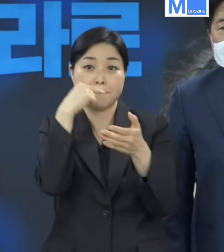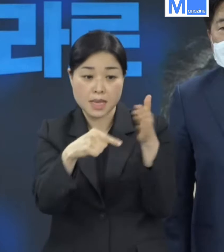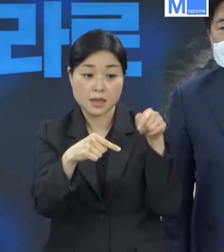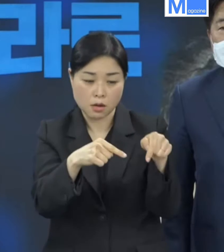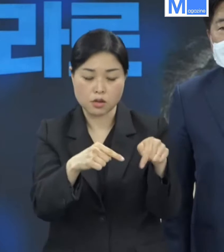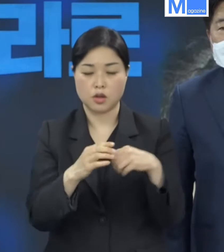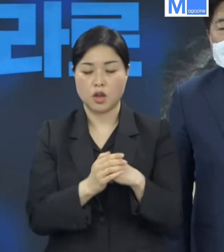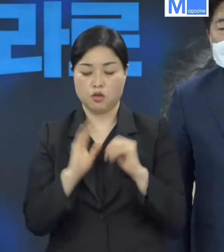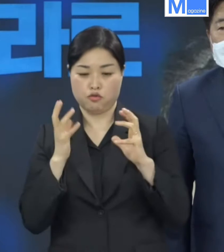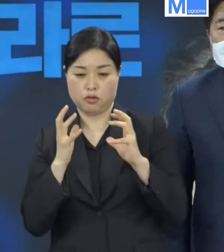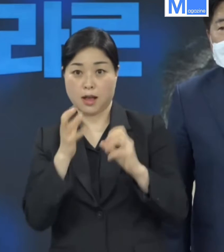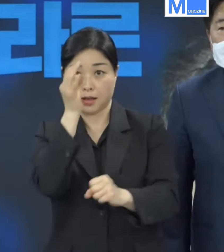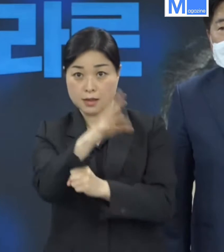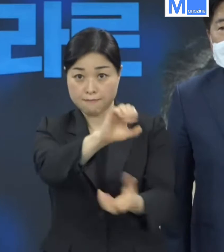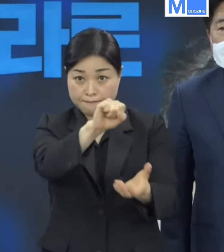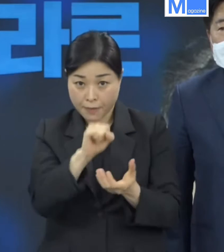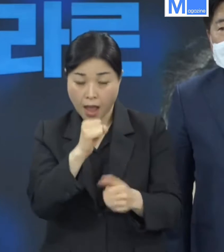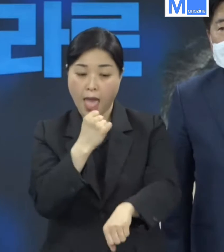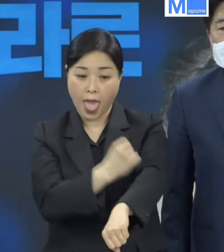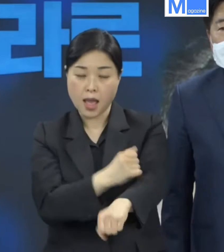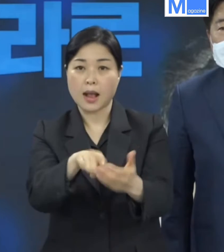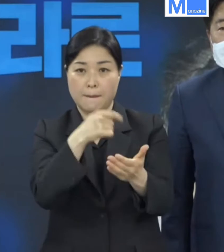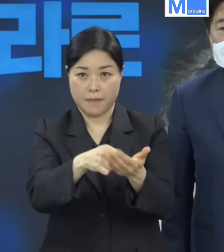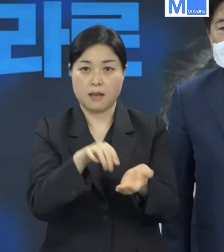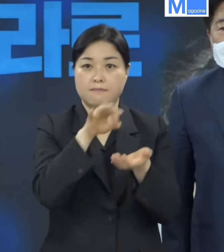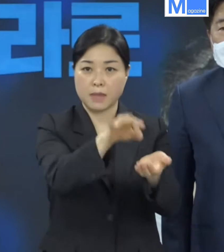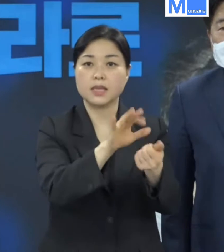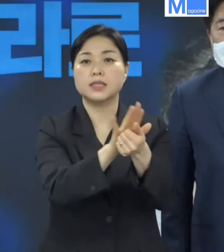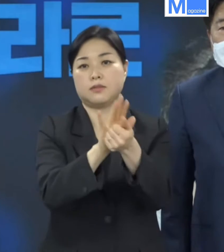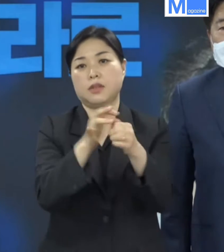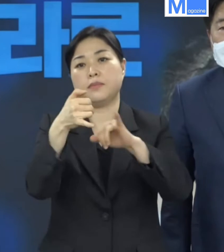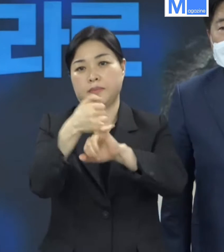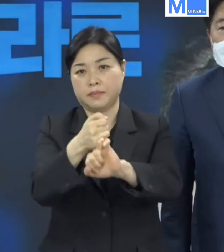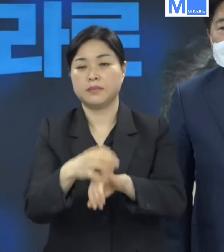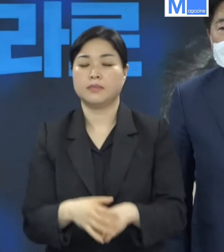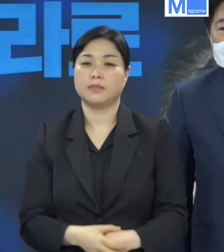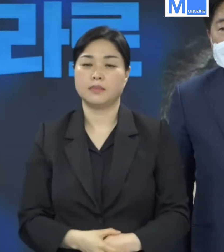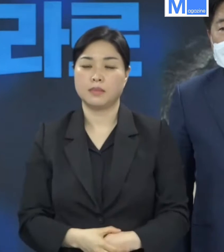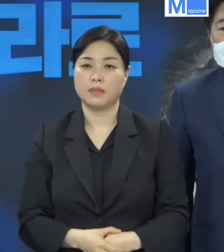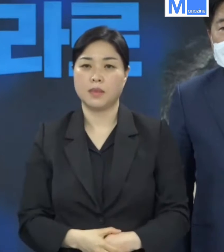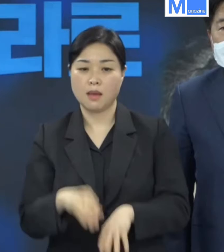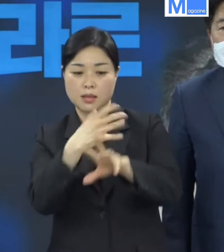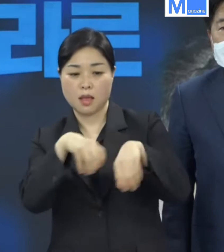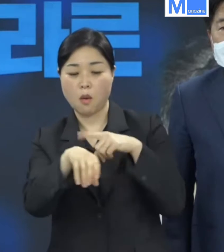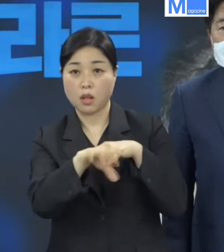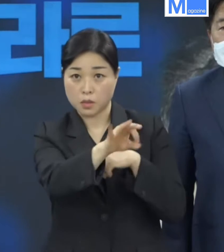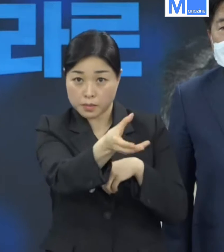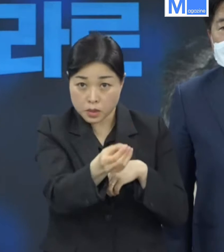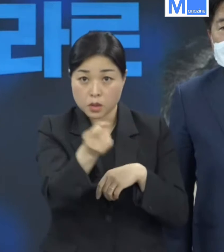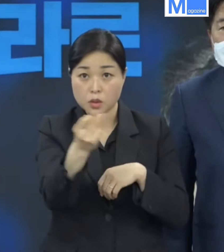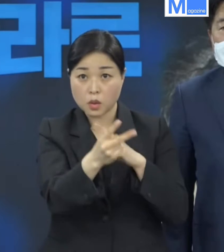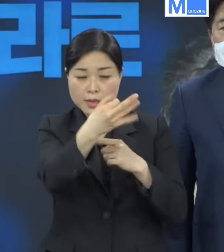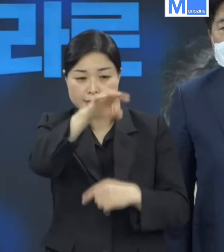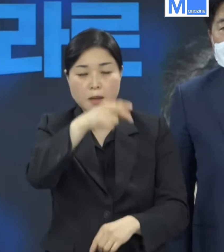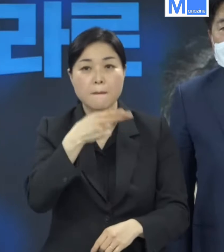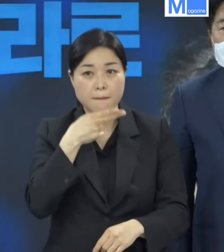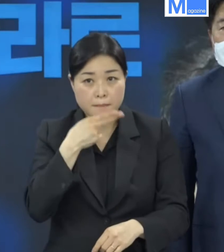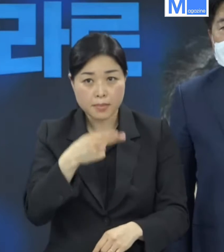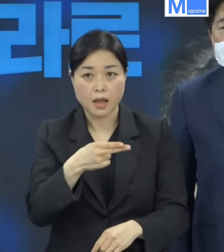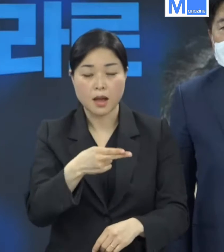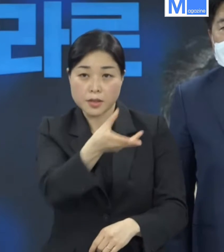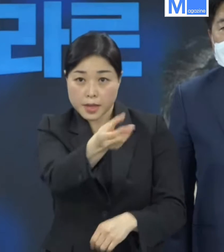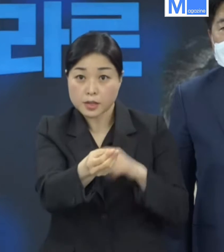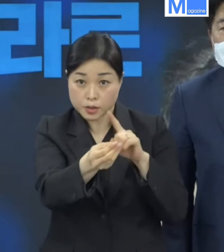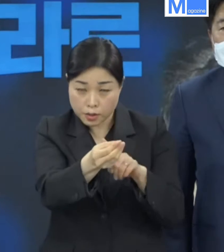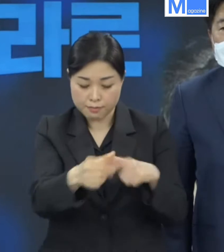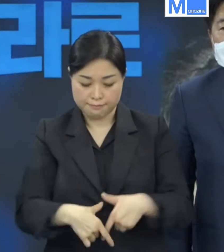국가가 매입하는 채무 조정을 실시하겠습니다. 대환 대출과 무이자 대출을 확대하는